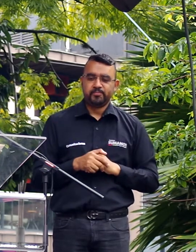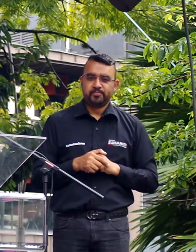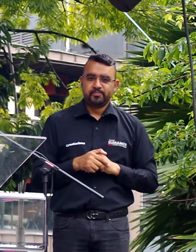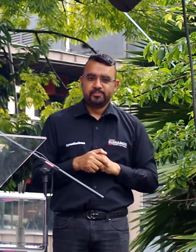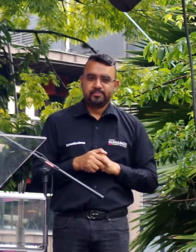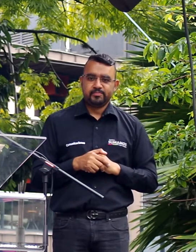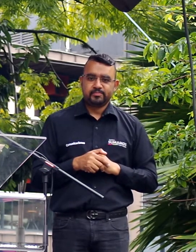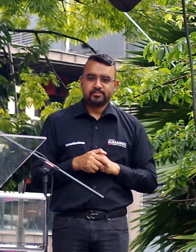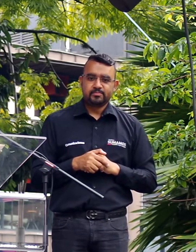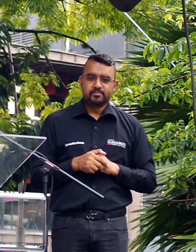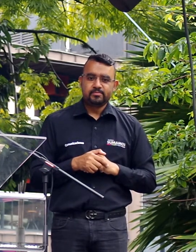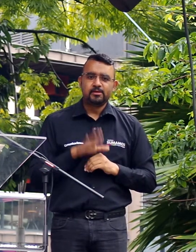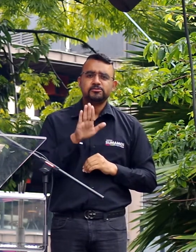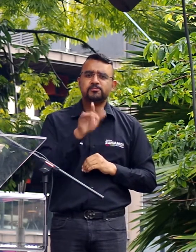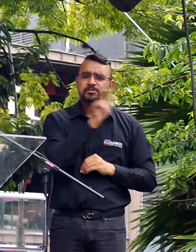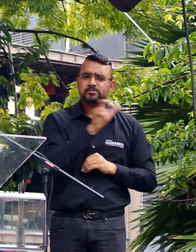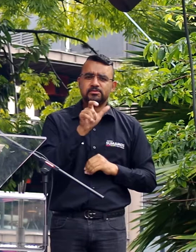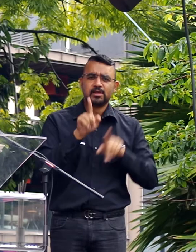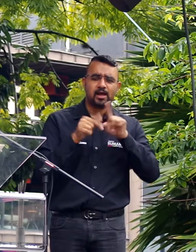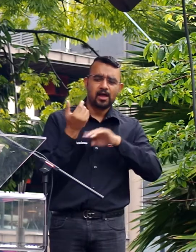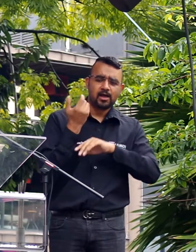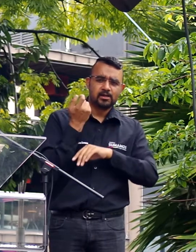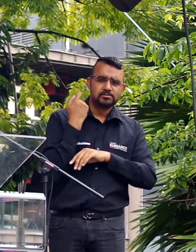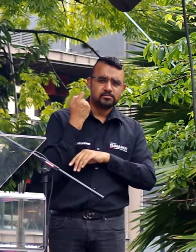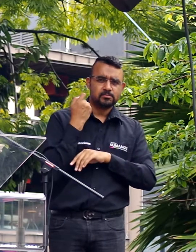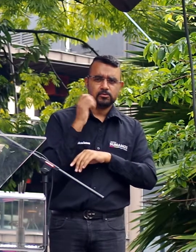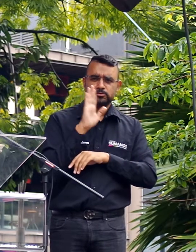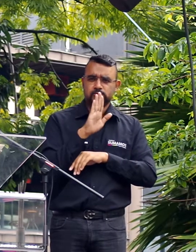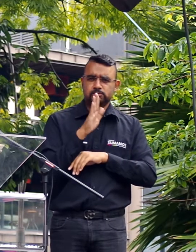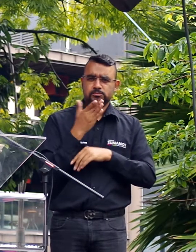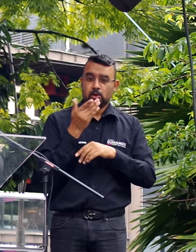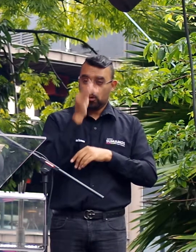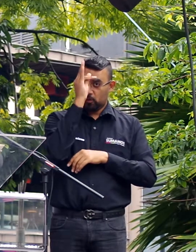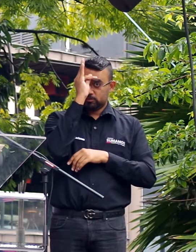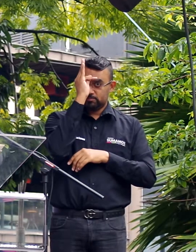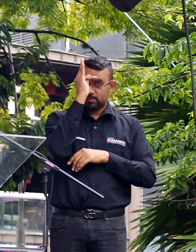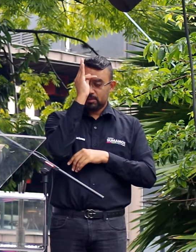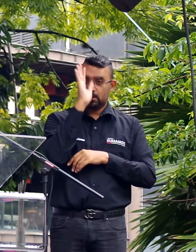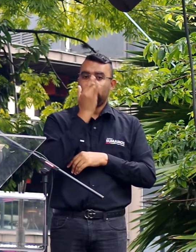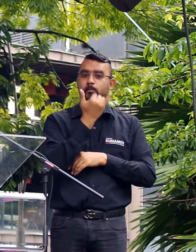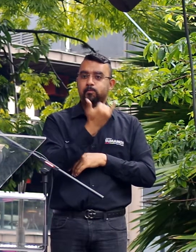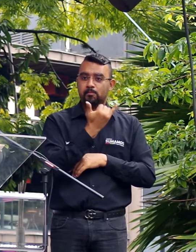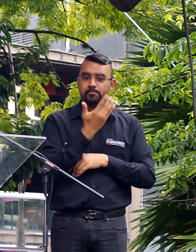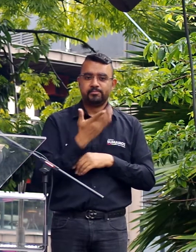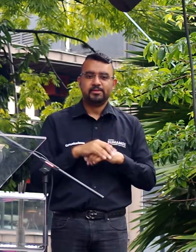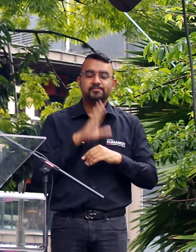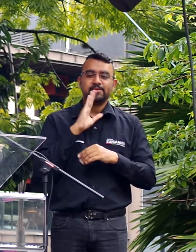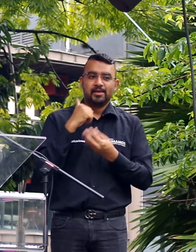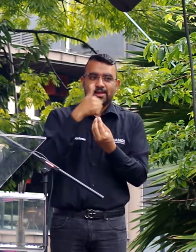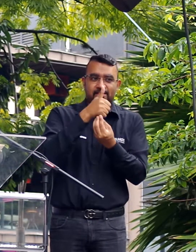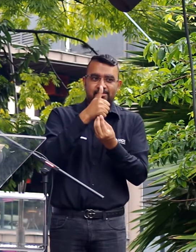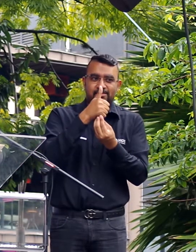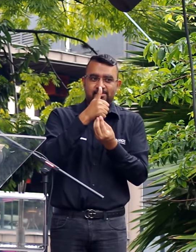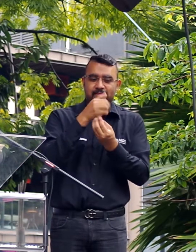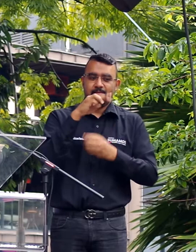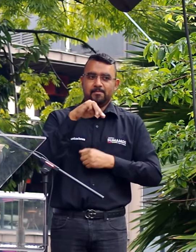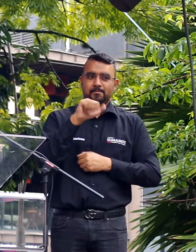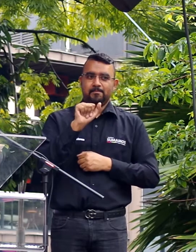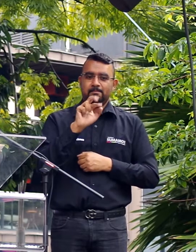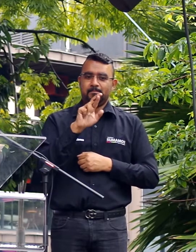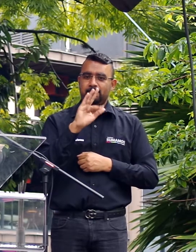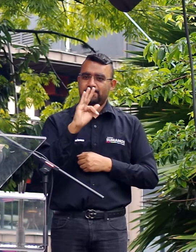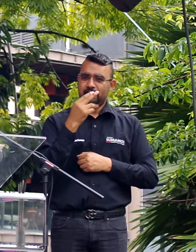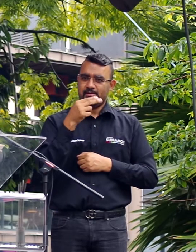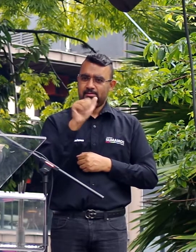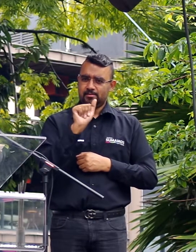Precisamente hace pocos días nuestro hospital Manuel Uribe y la gerente Marta Vélez recibieron